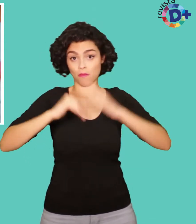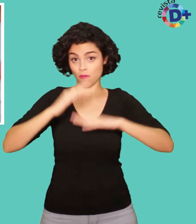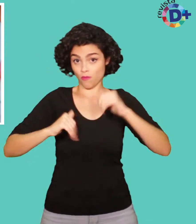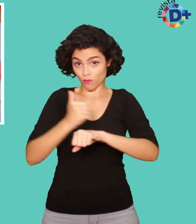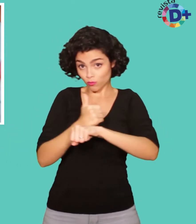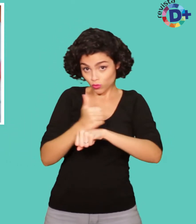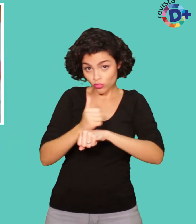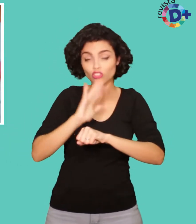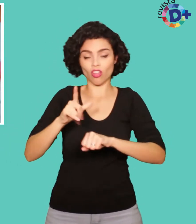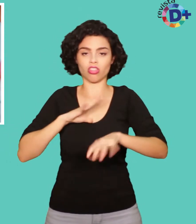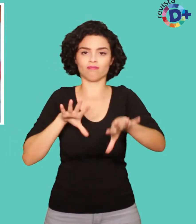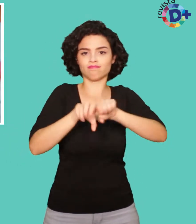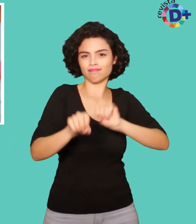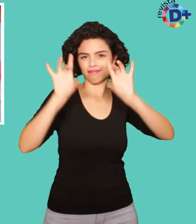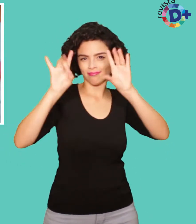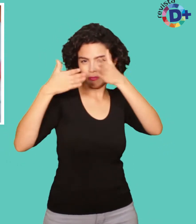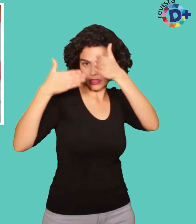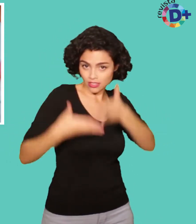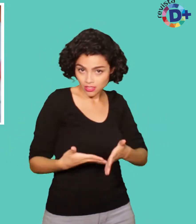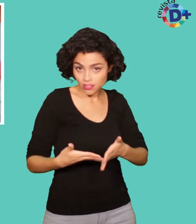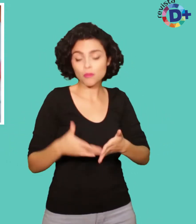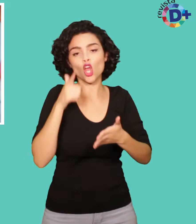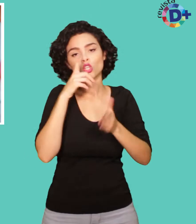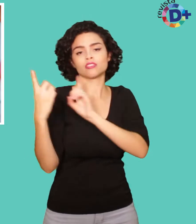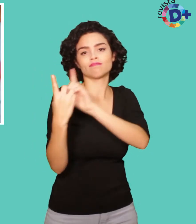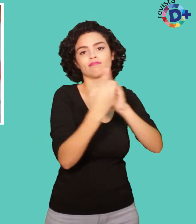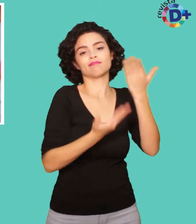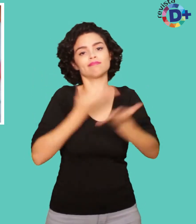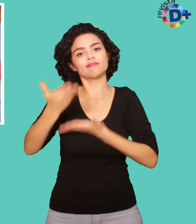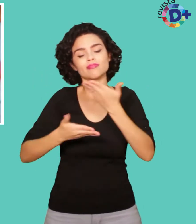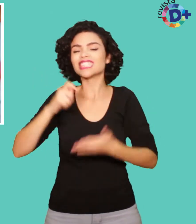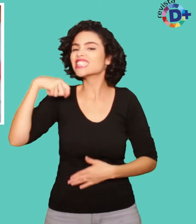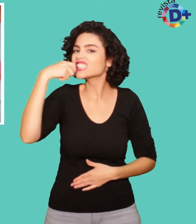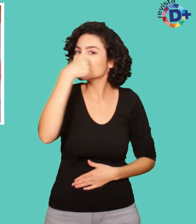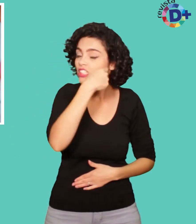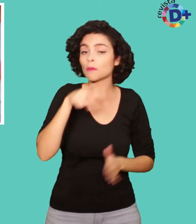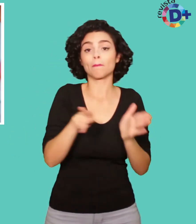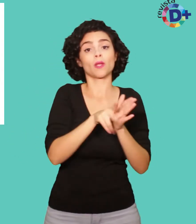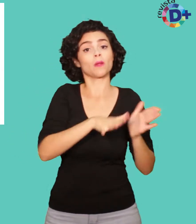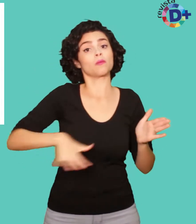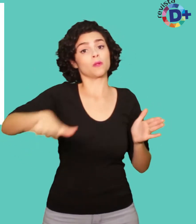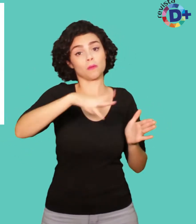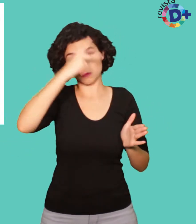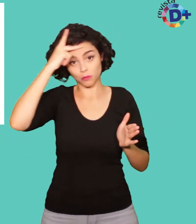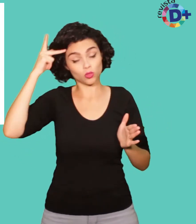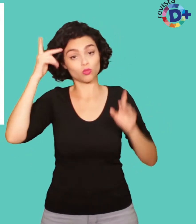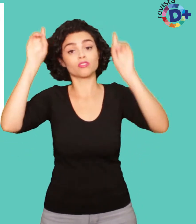profissionais capacitados para oferecer tratamento odontológico às pessoas com